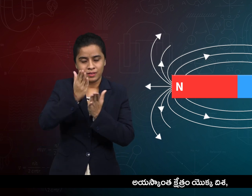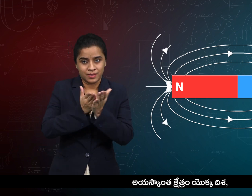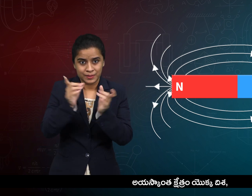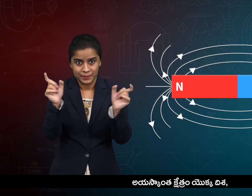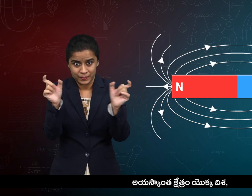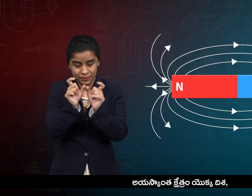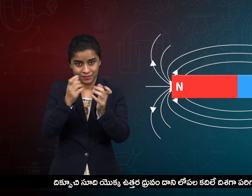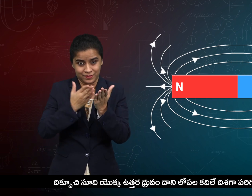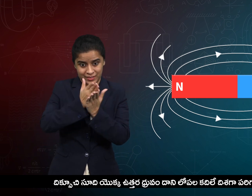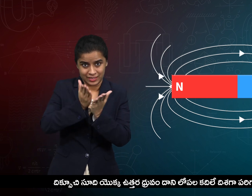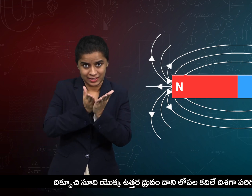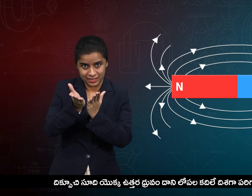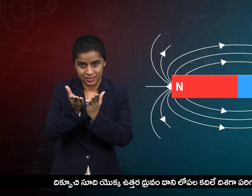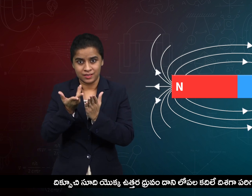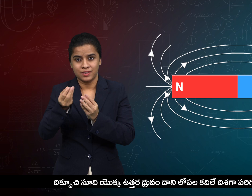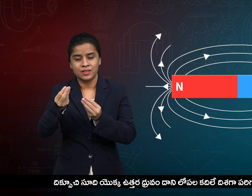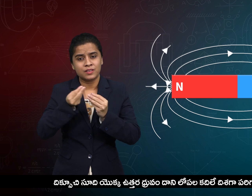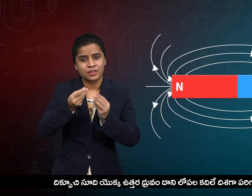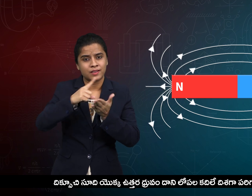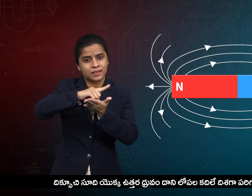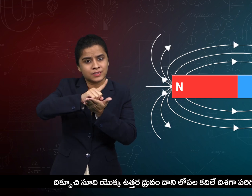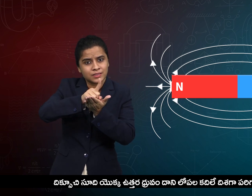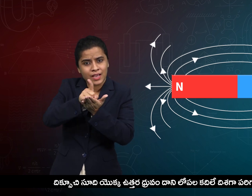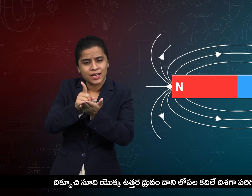దిశ దిక్సూచి సూది యొక్క ఉత్తర